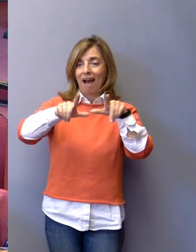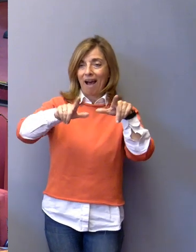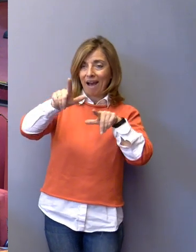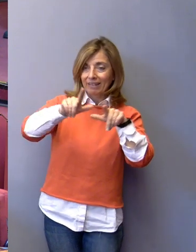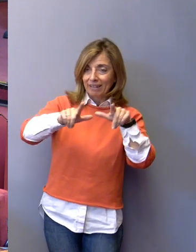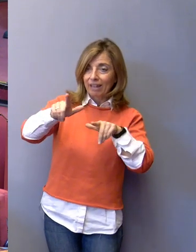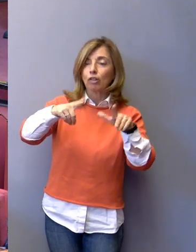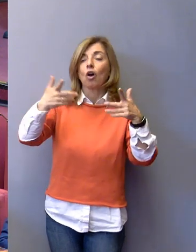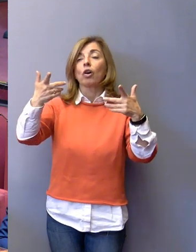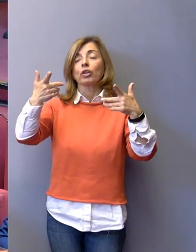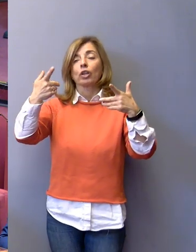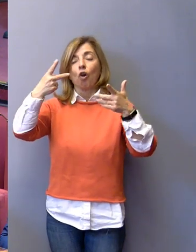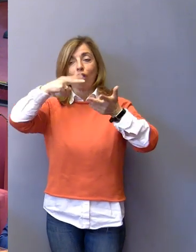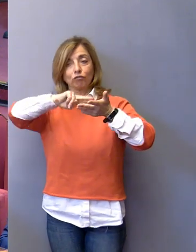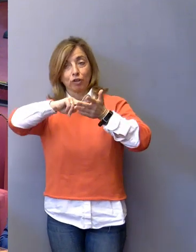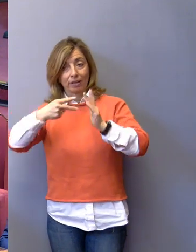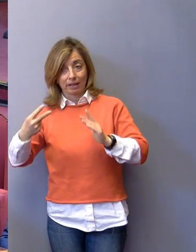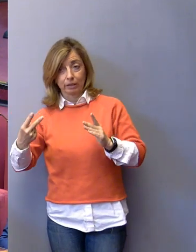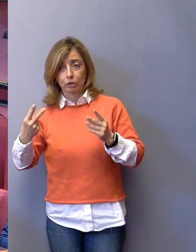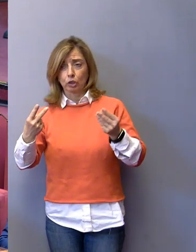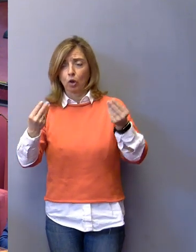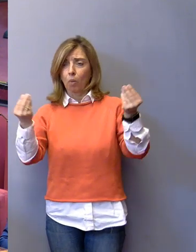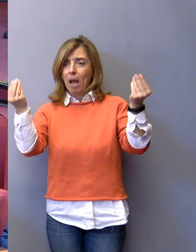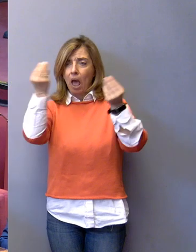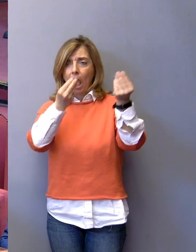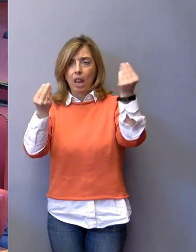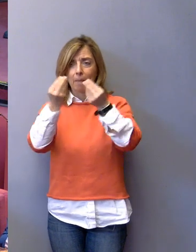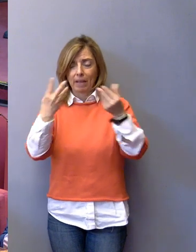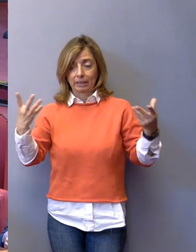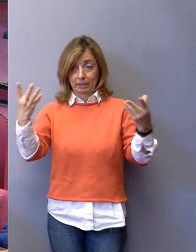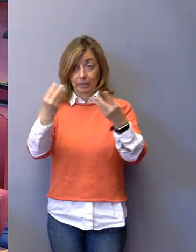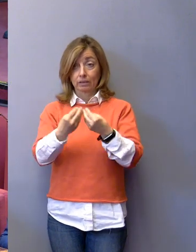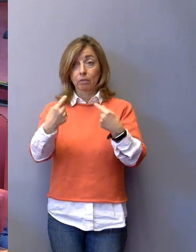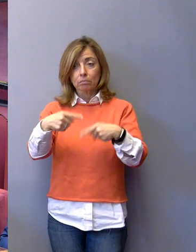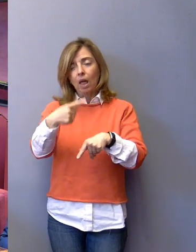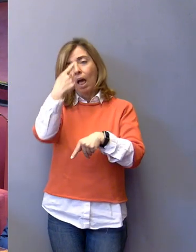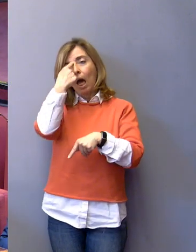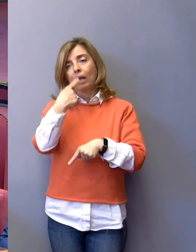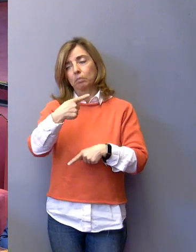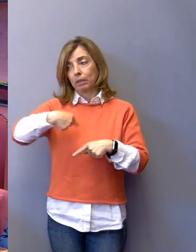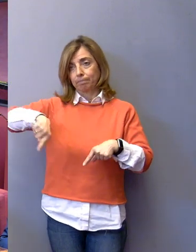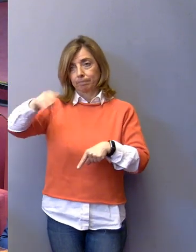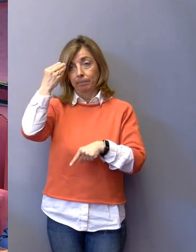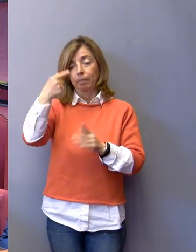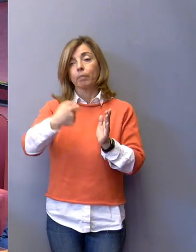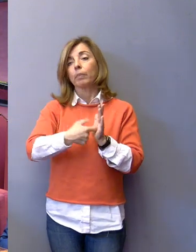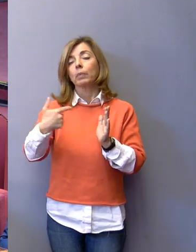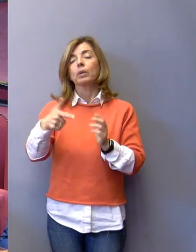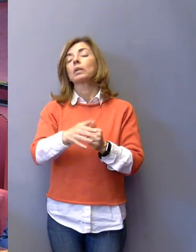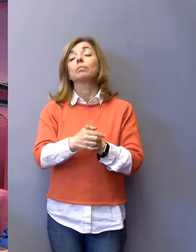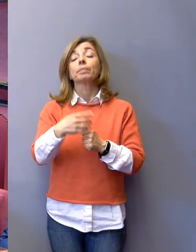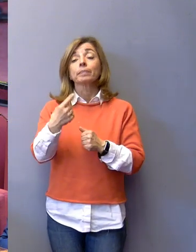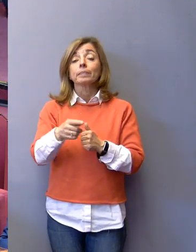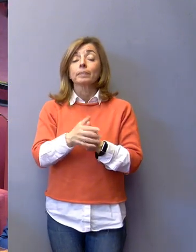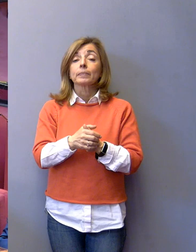questi elementi e ci sia questo aspetto che per noi è fondamentale quindi diciamo che l'attenzione